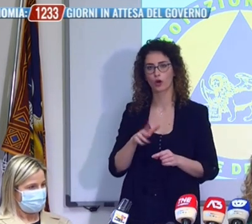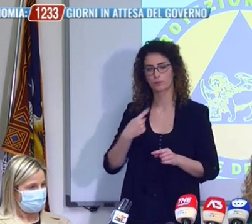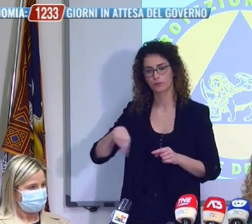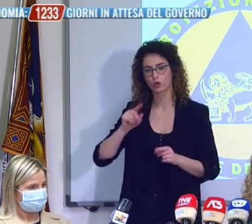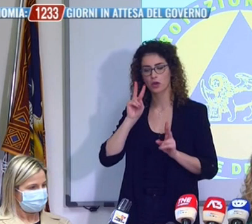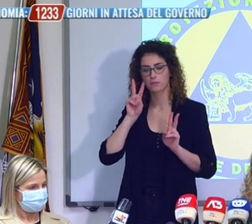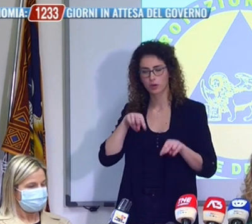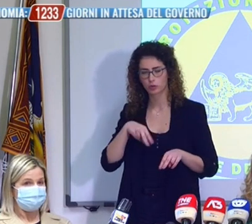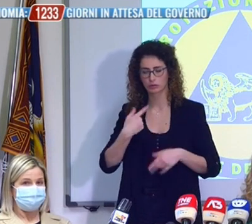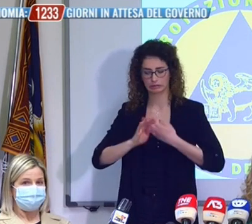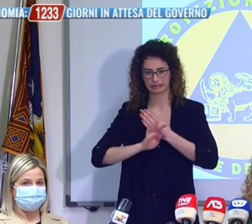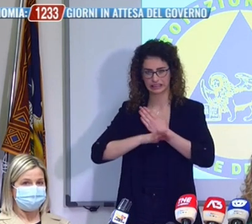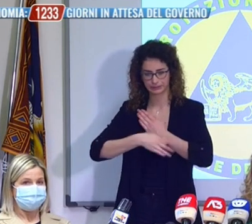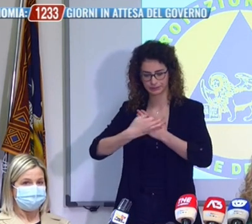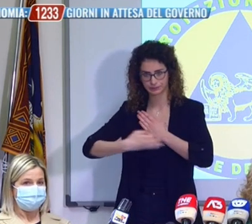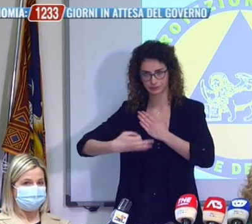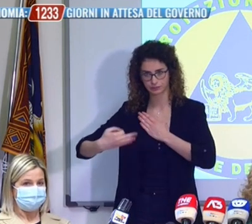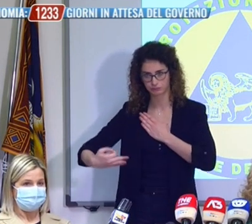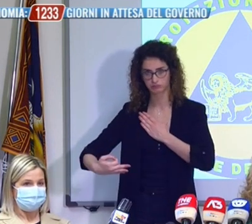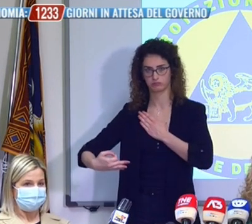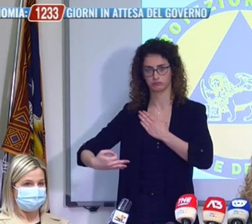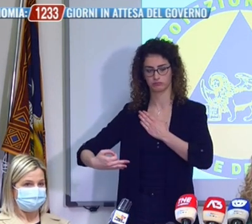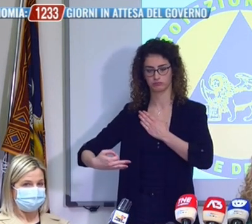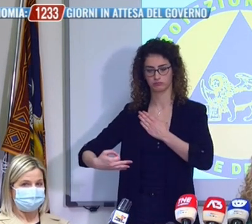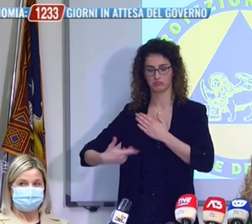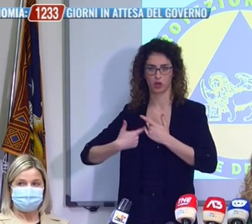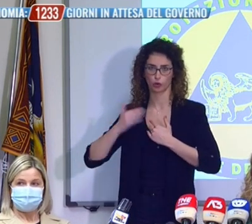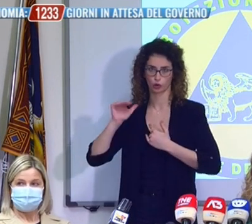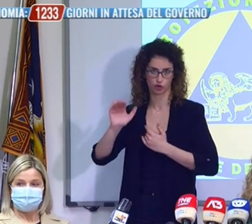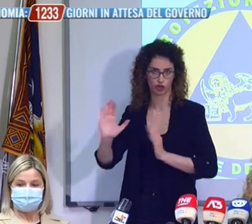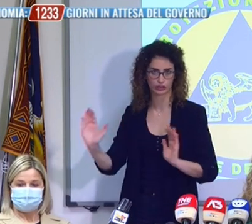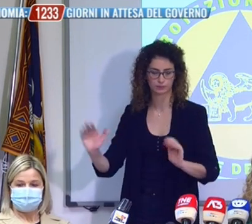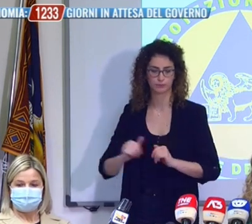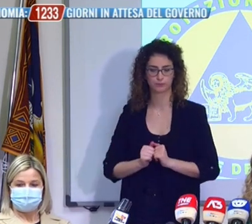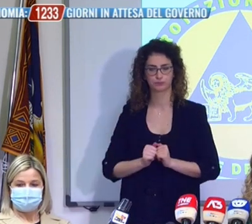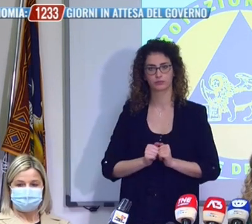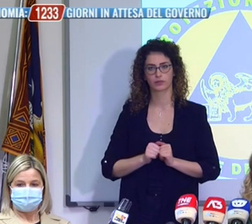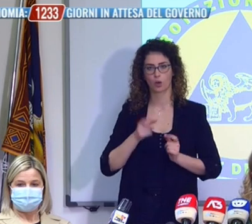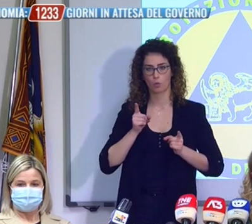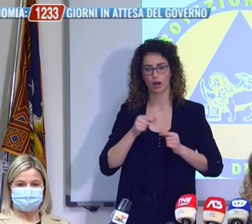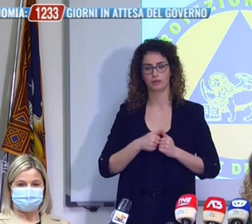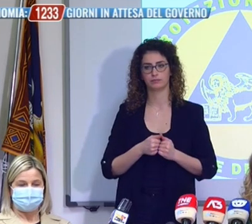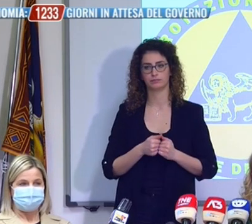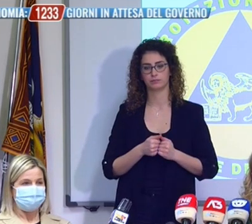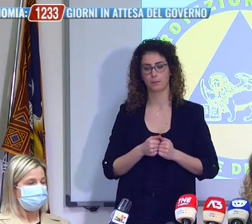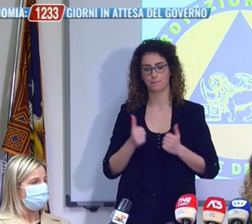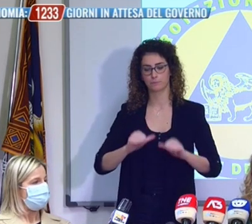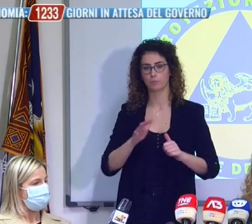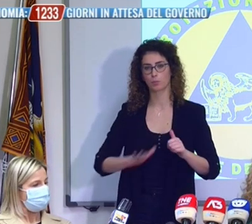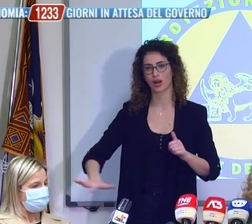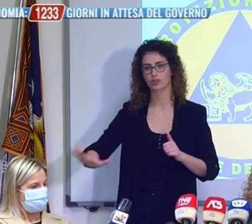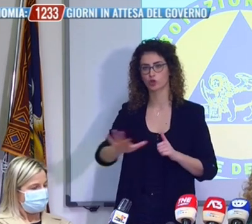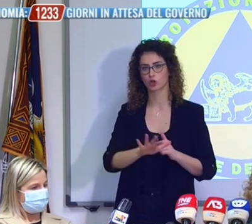molto precisa e continua, praticamente ogni giorno, quella che è l'incidenza nella